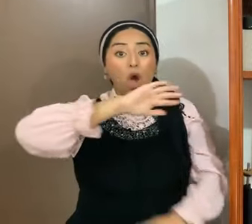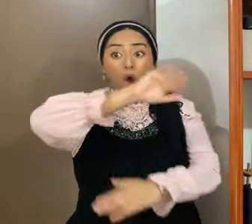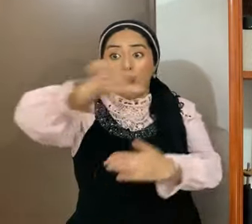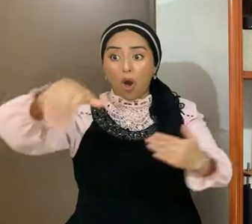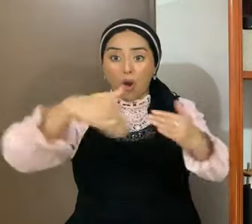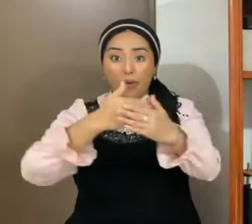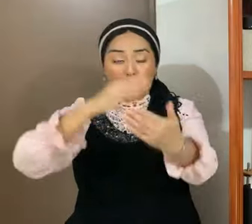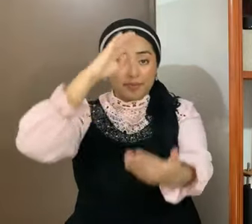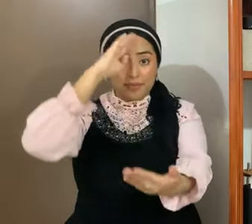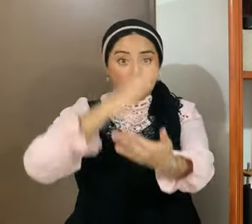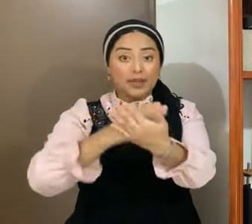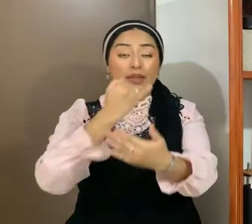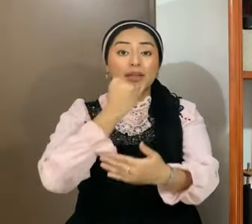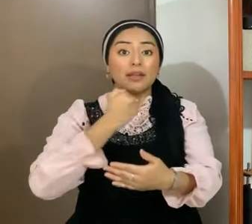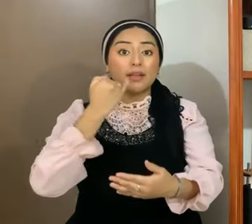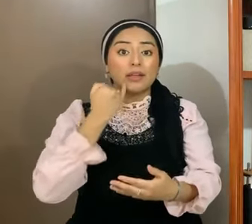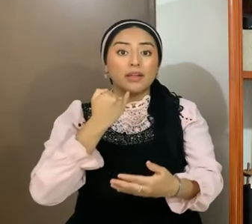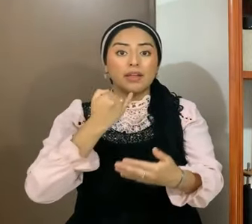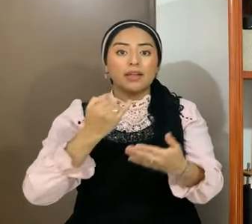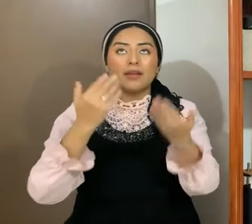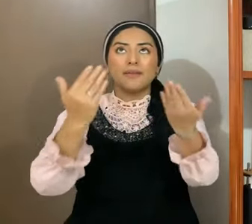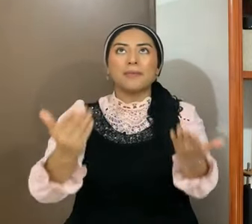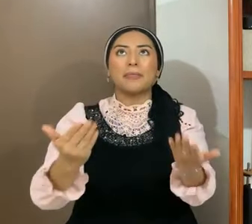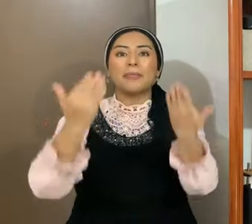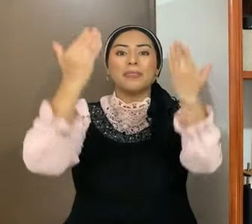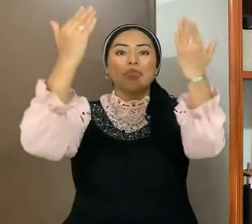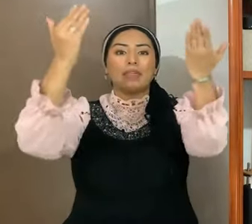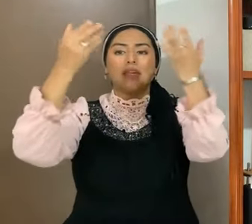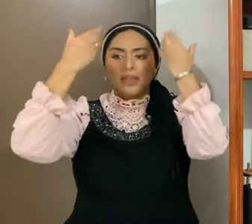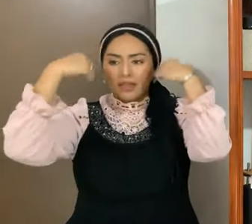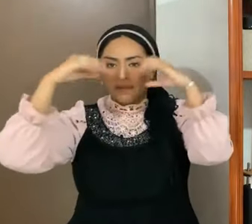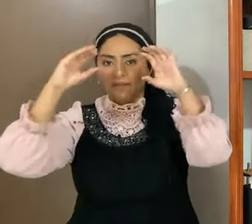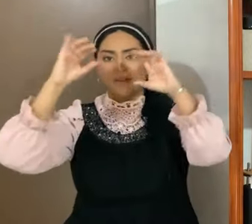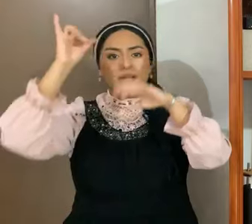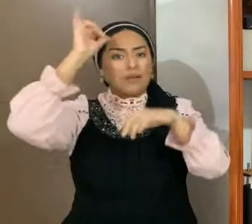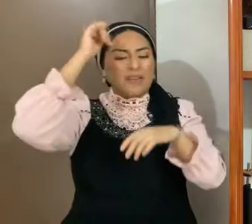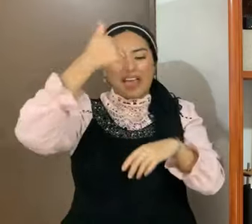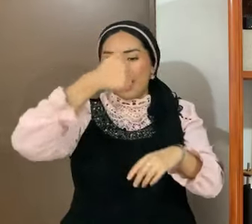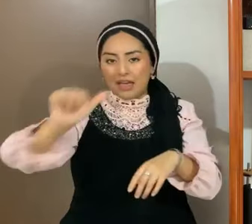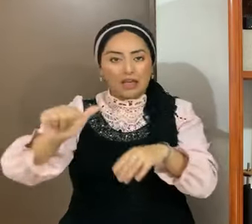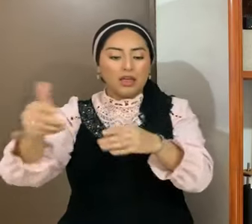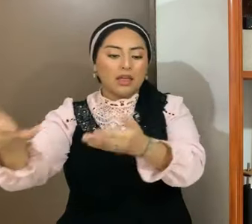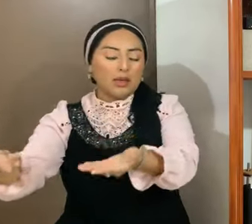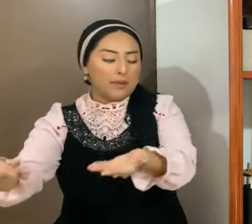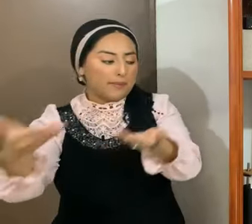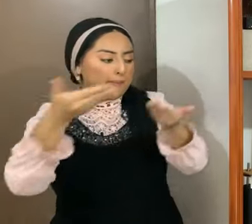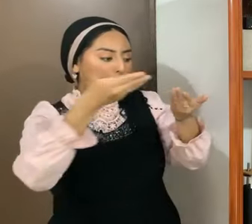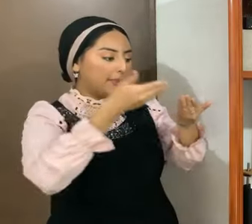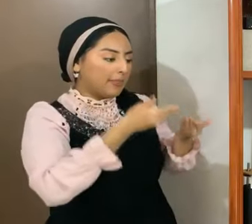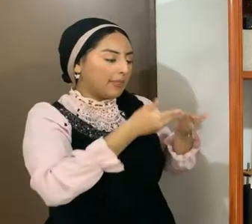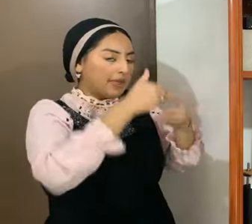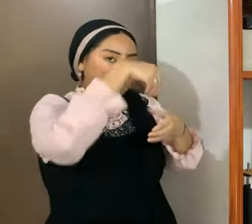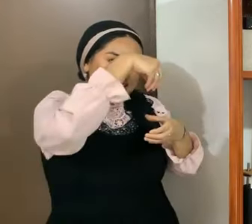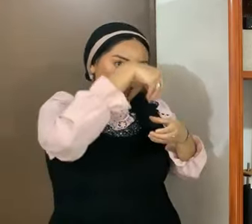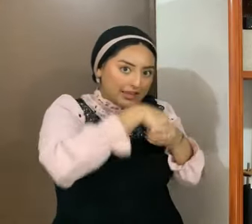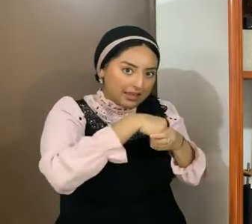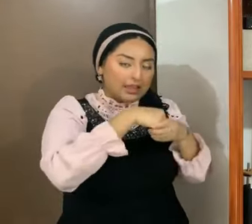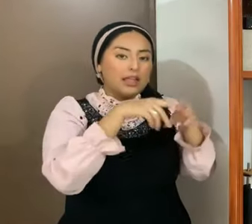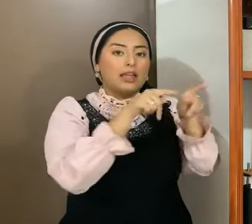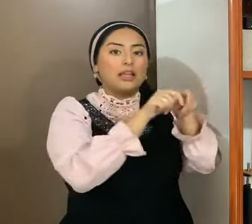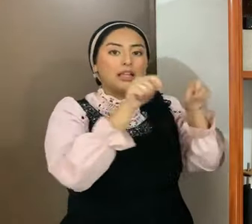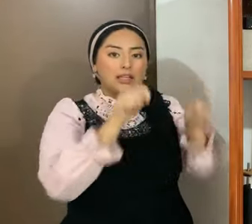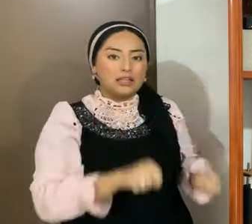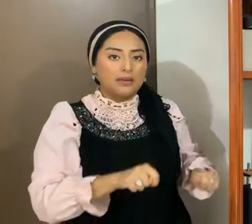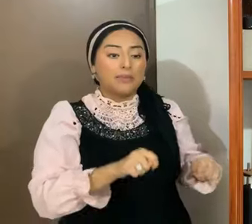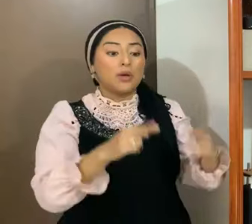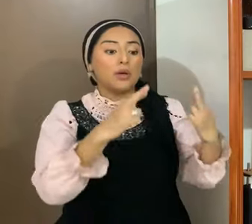de Israel sus sacrificios, lo que sacrifican en medio del campo, para que los traigan a Yahweh a la puerta del Mishkan de reunión, al